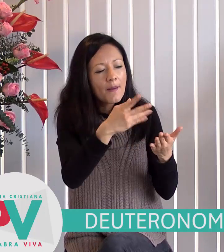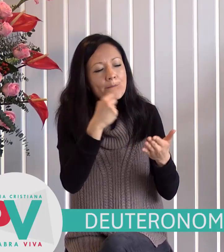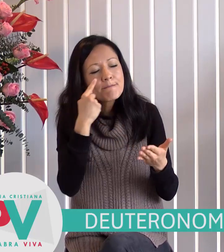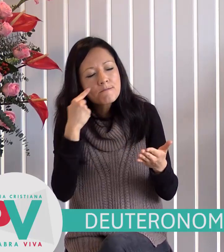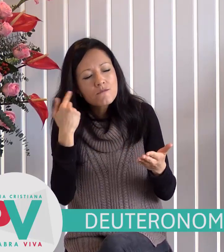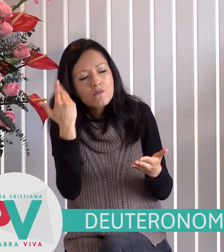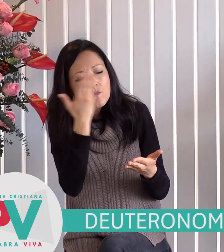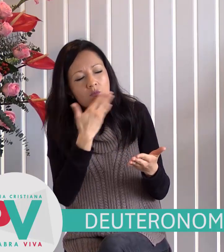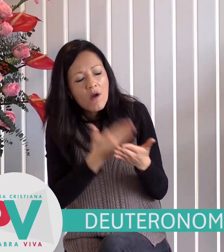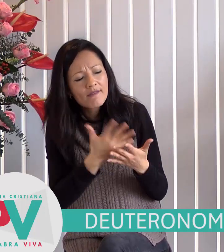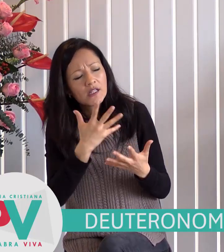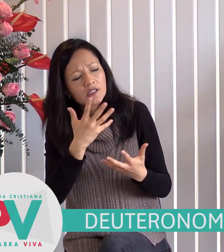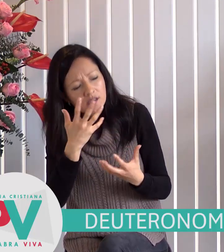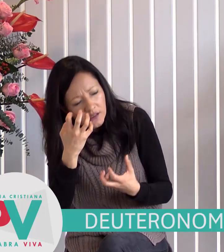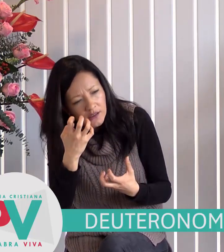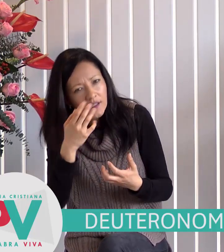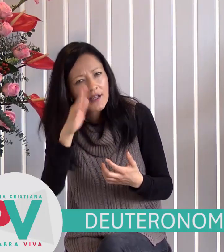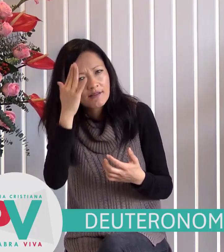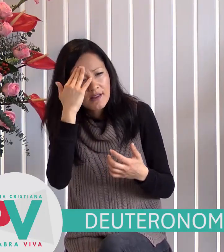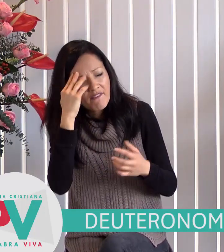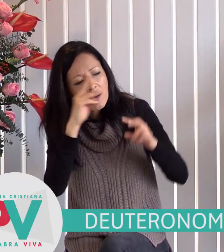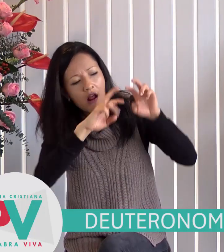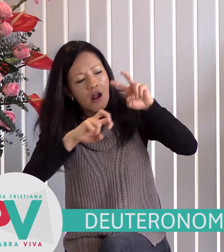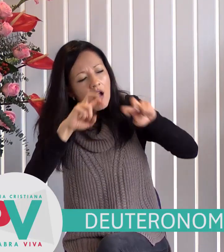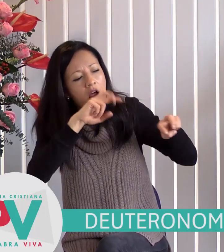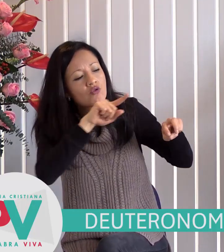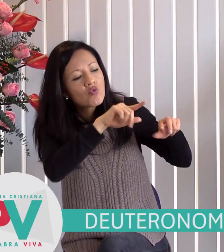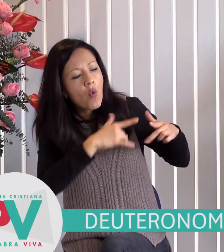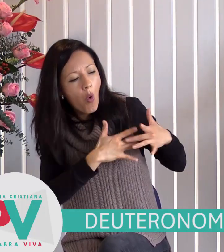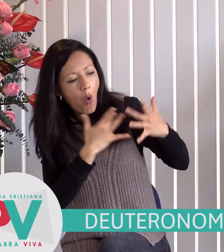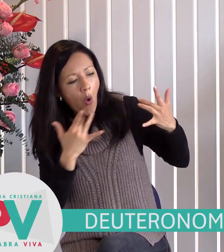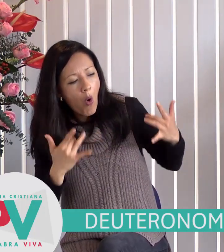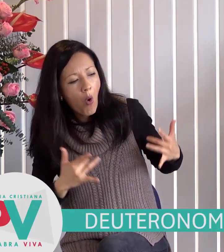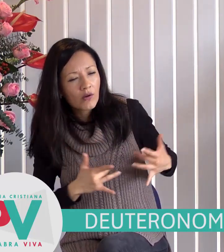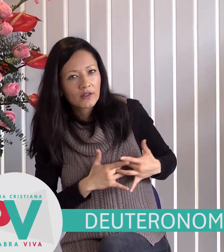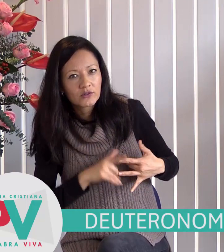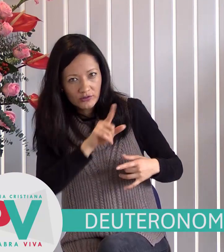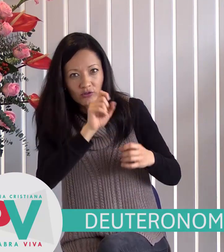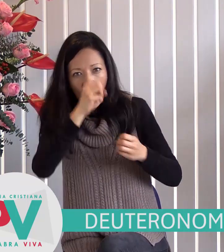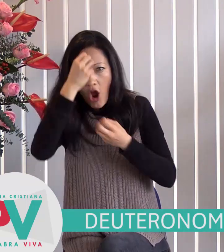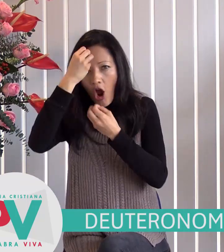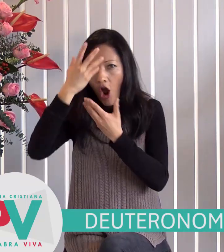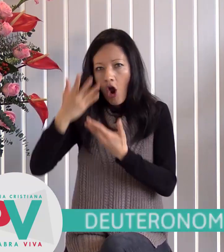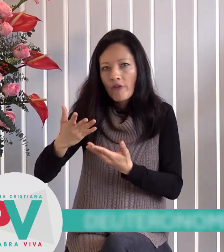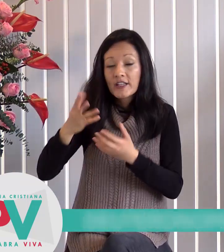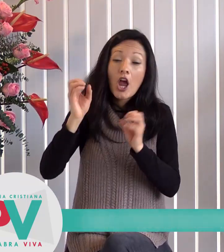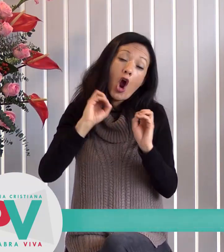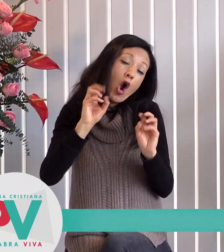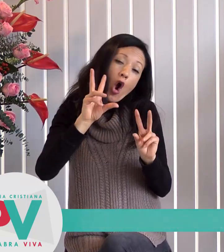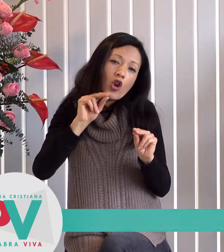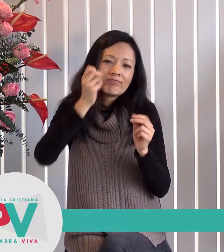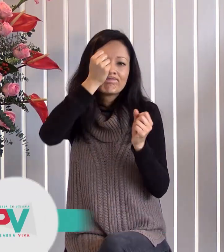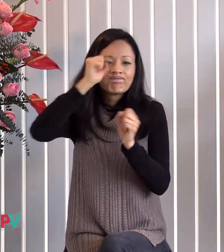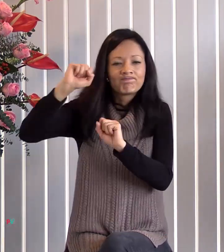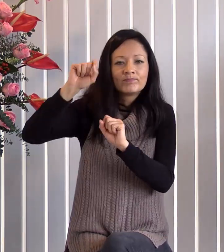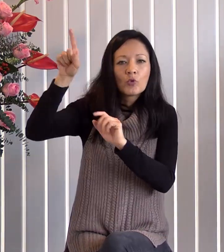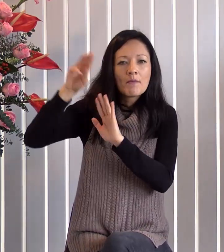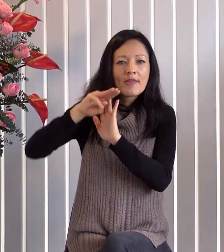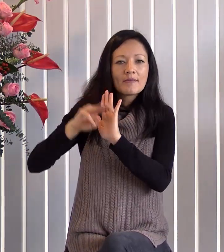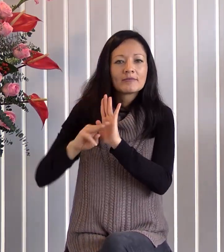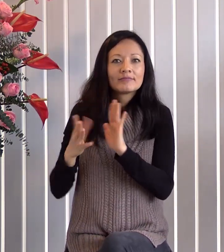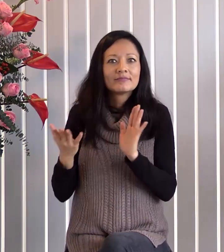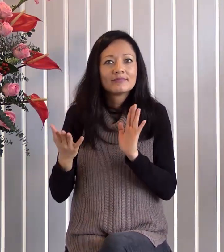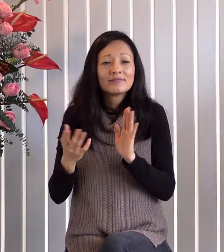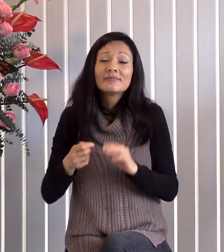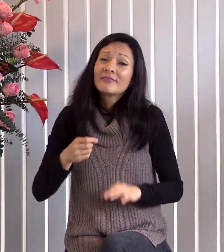para probarte, para saber lo que había en tu corazón, si habías de guardar o no sus mandamientos. No, pues el